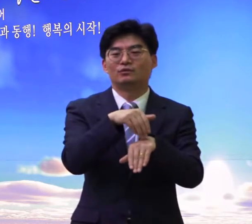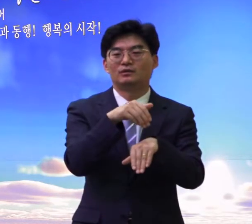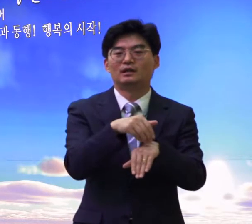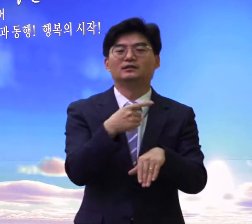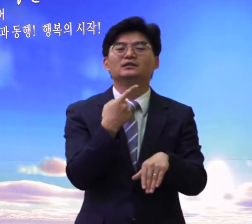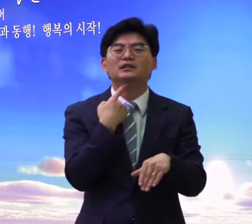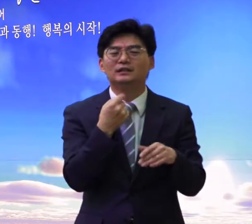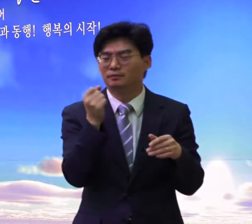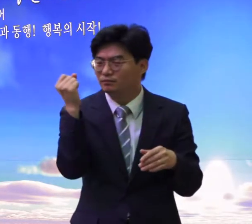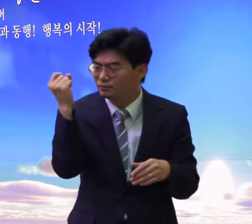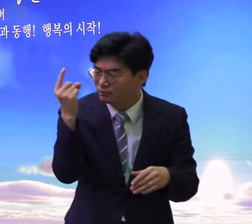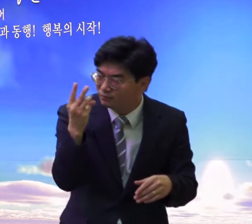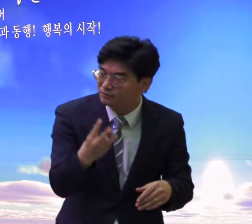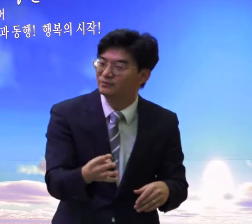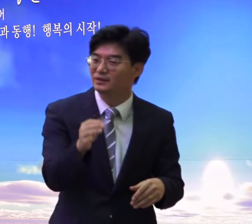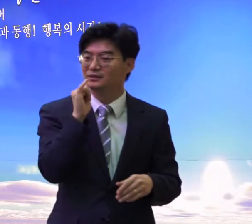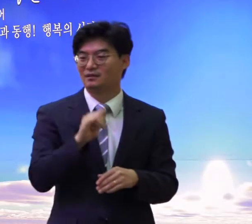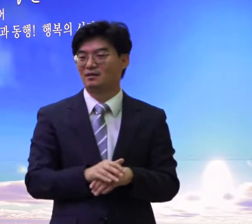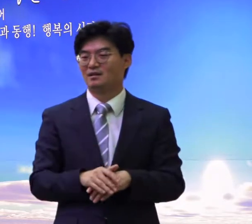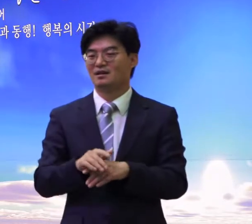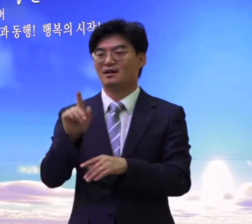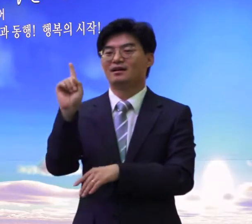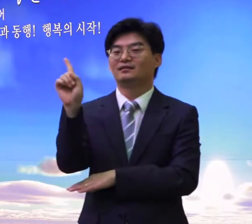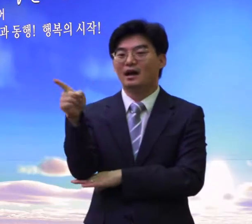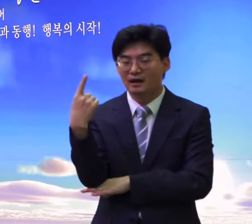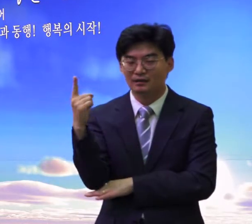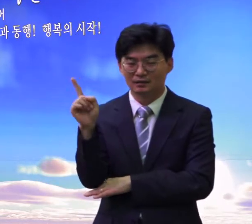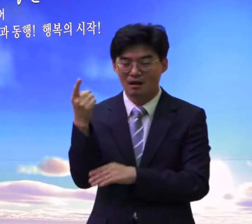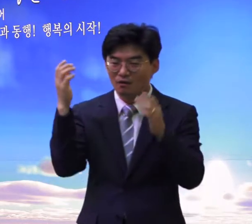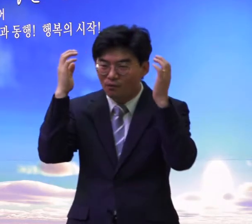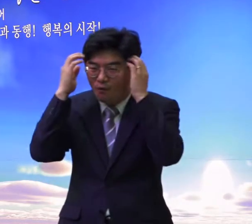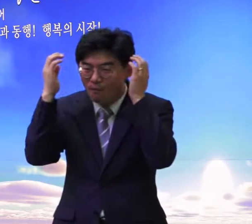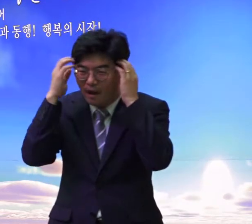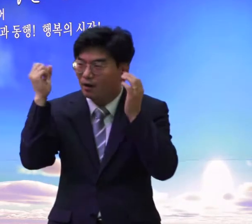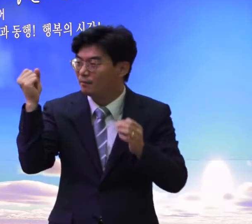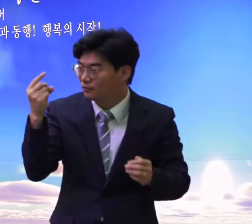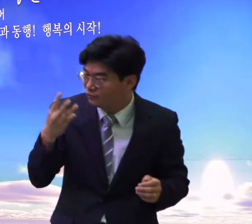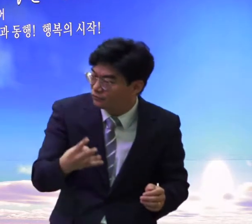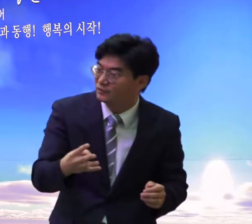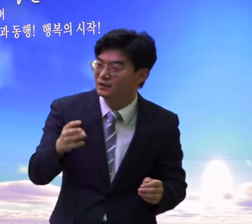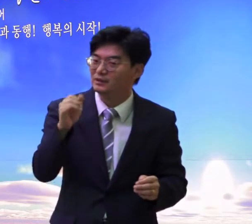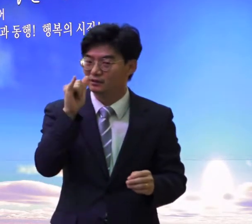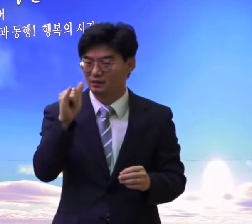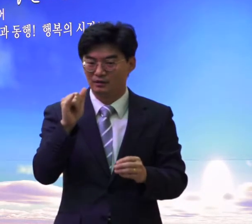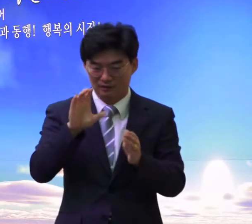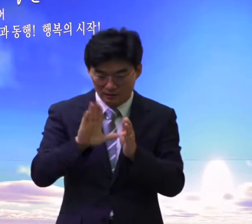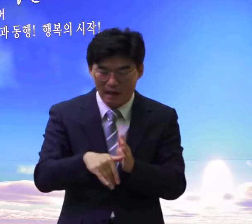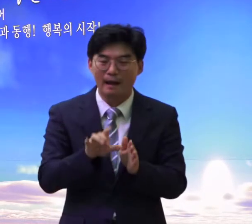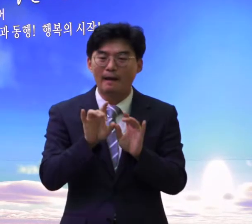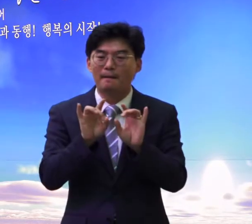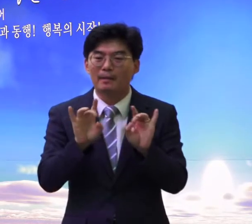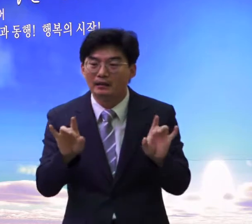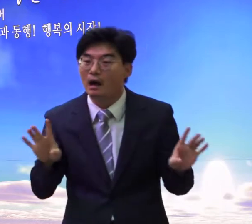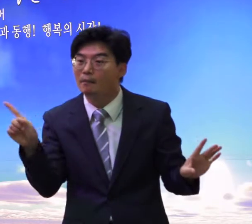그는 그 수많은 고난의 시간들, 그 광야의 시간들 동안 하나님을 묵상했고 그